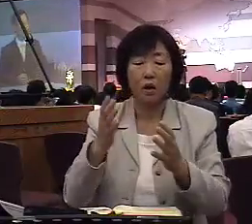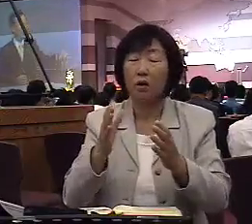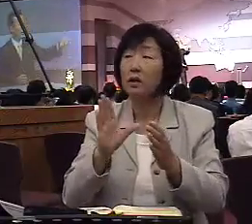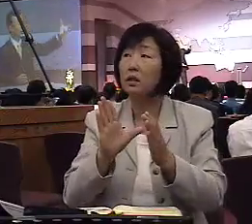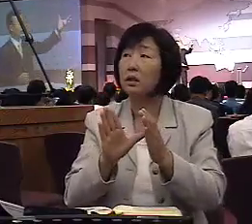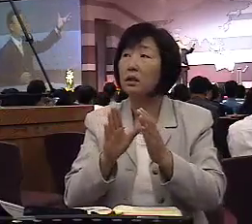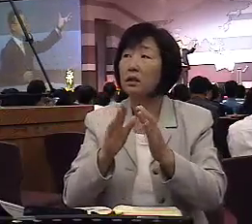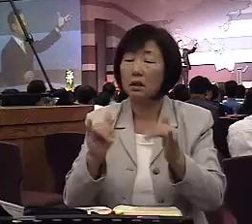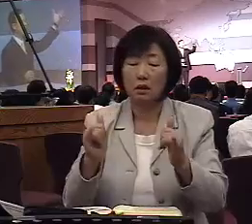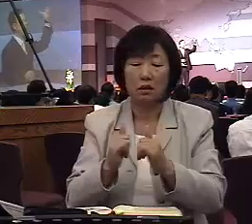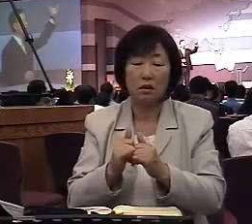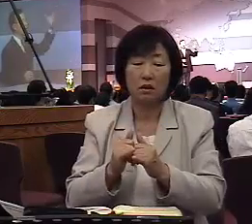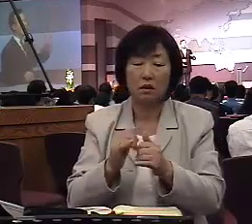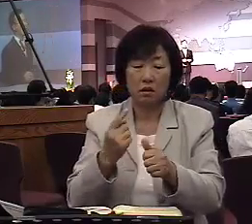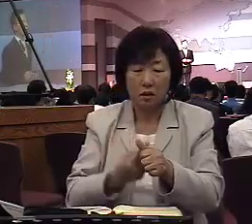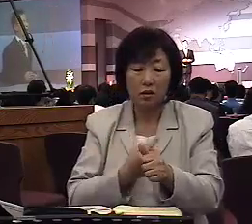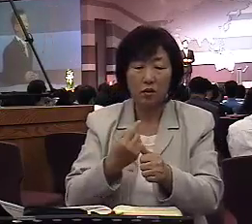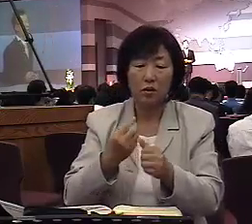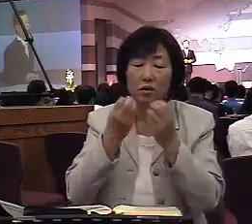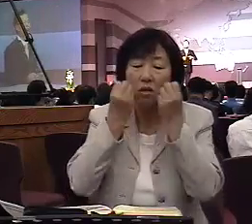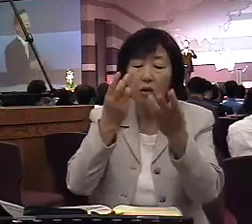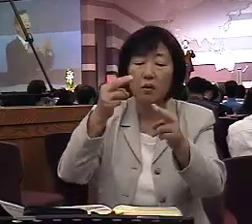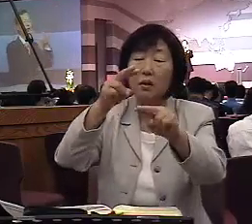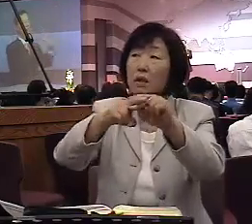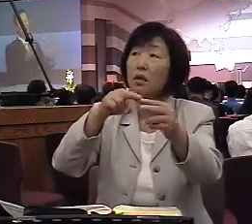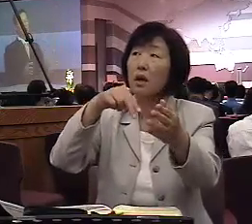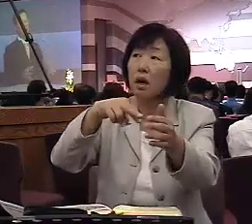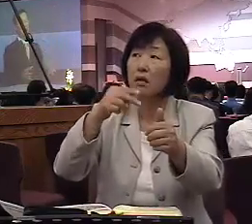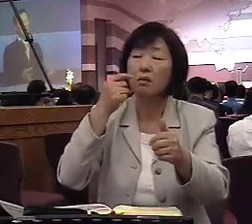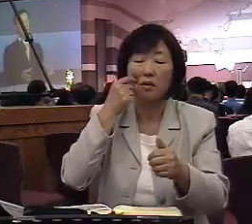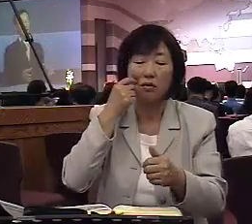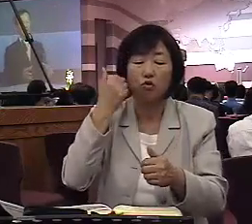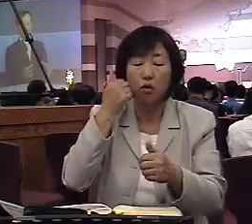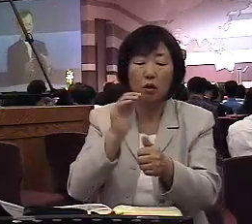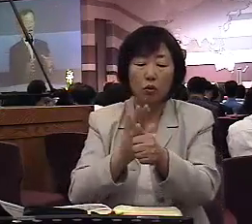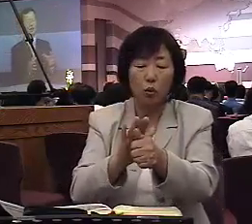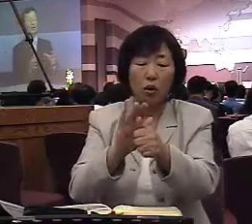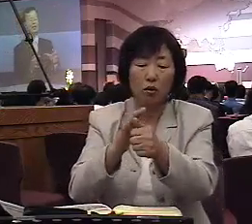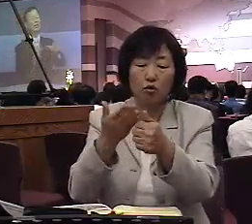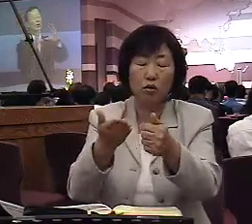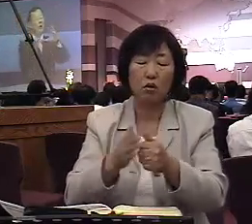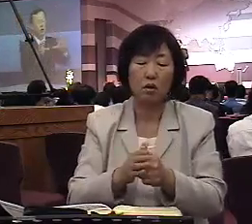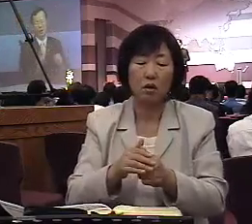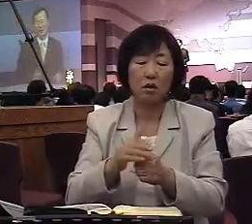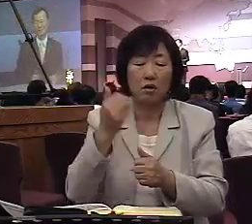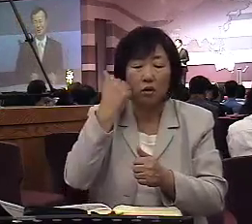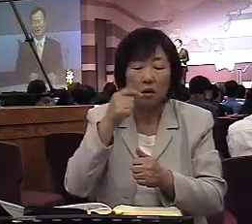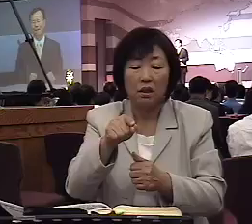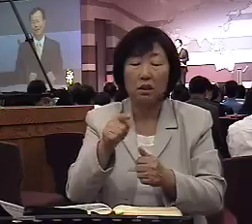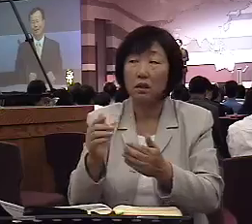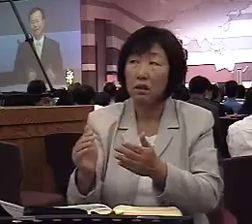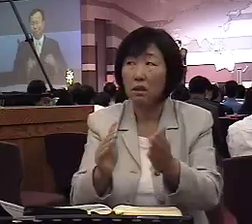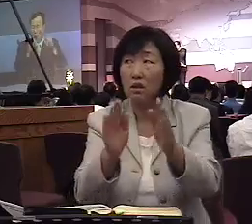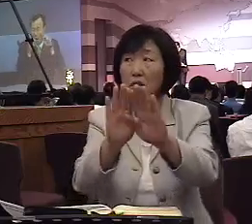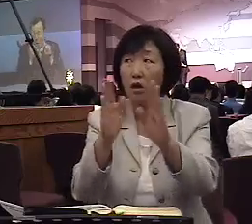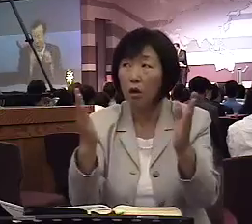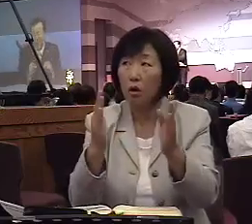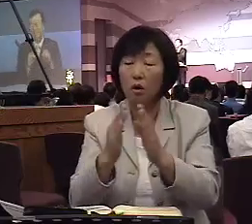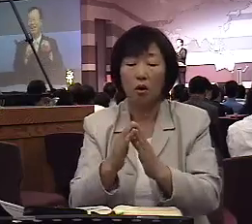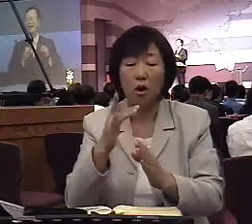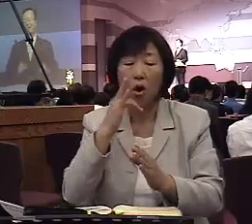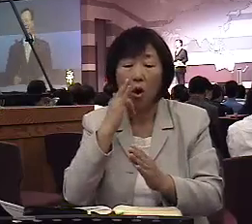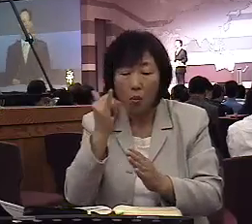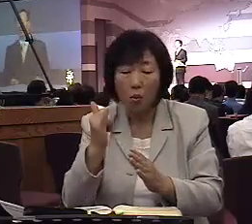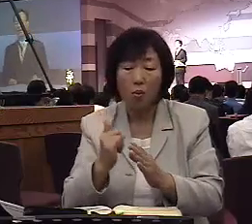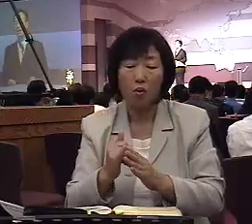자들이 스스로 새 자리를 나갈 수가 없습니다. 누군가는 도와줘야 됩니다. 누군가는 그 길을 열어줘야 됩니다. 부모의